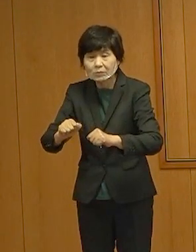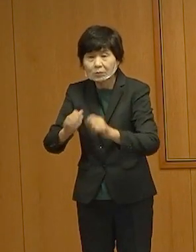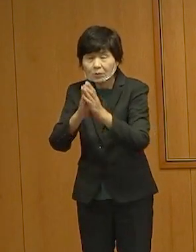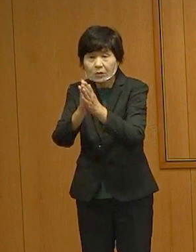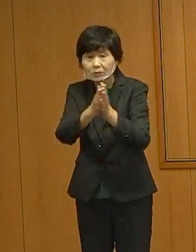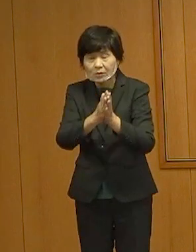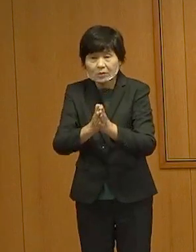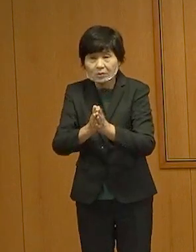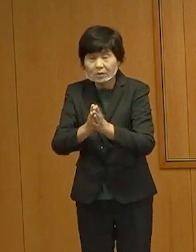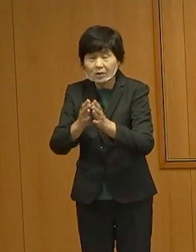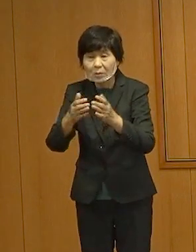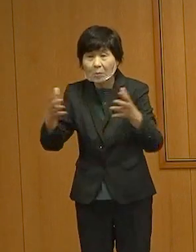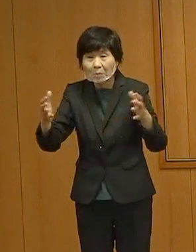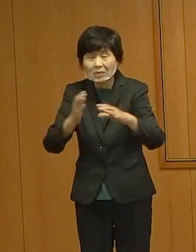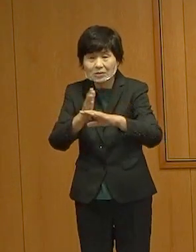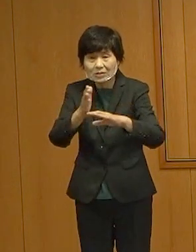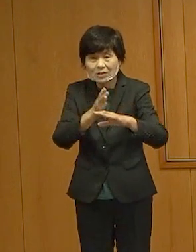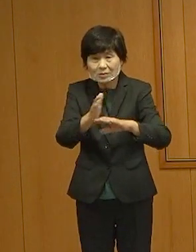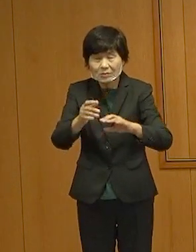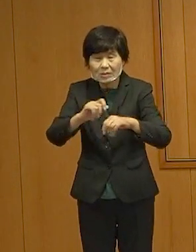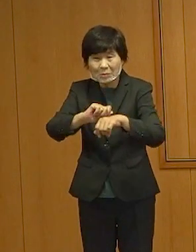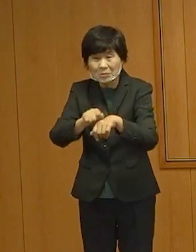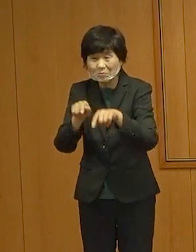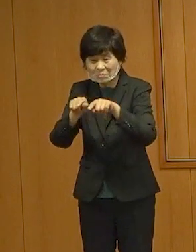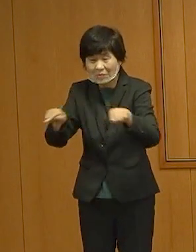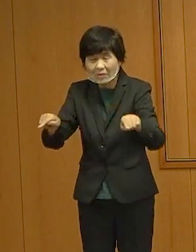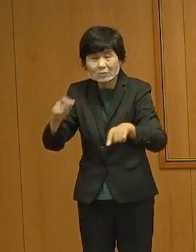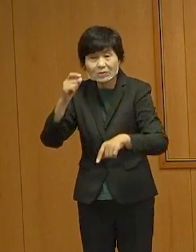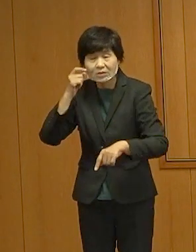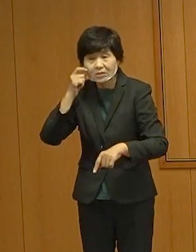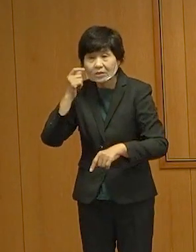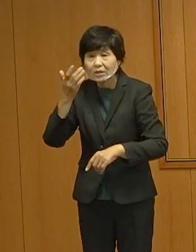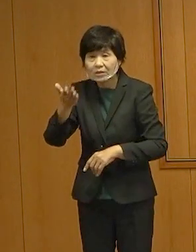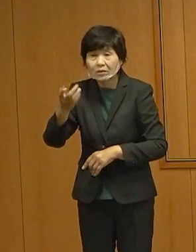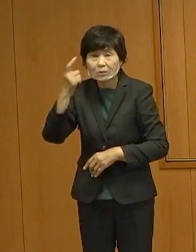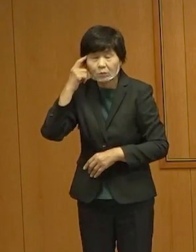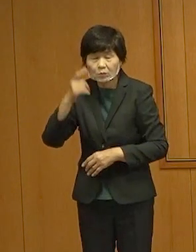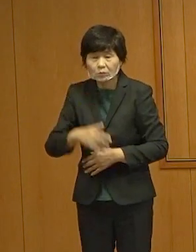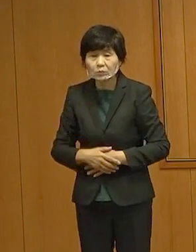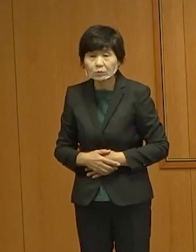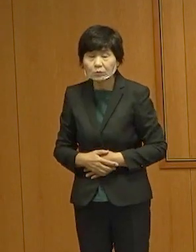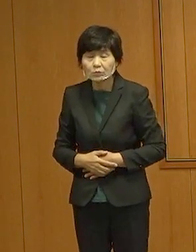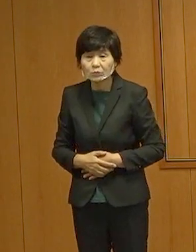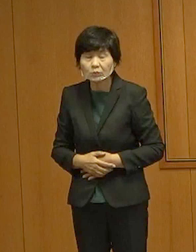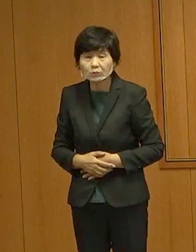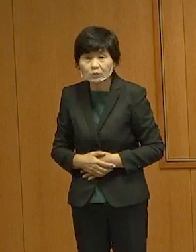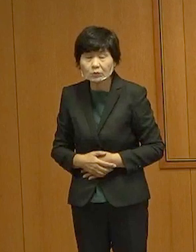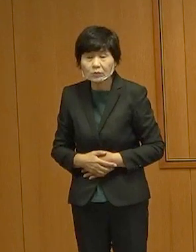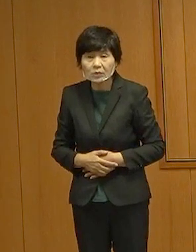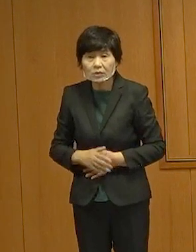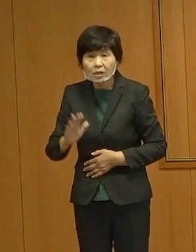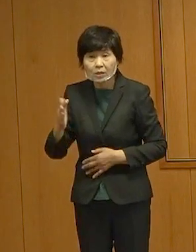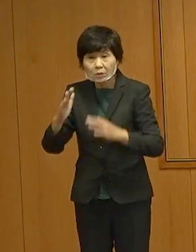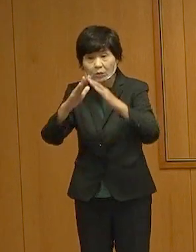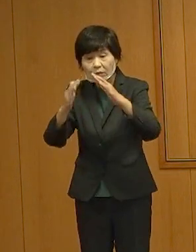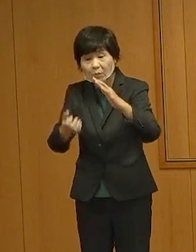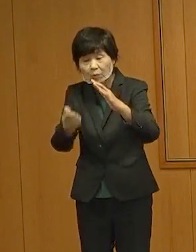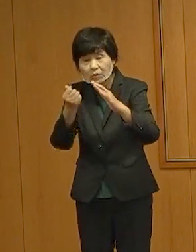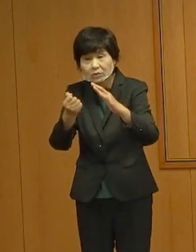るという部分で強制施行は難しいんではないかというふうに思います。ただ、所有者っていうの